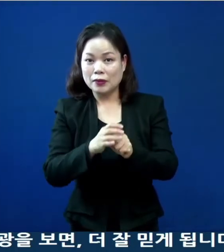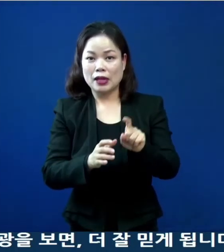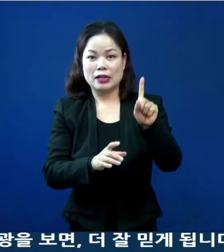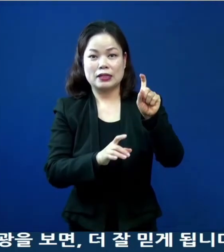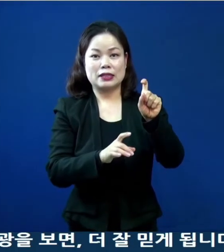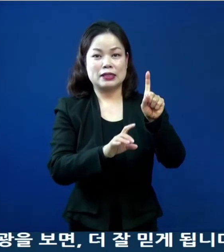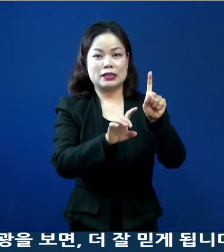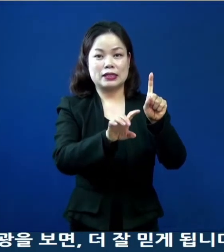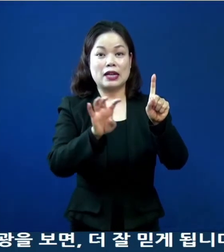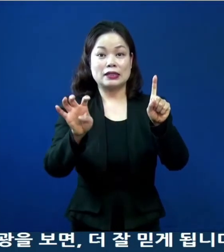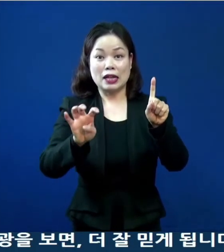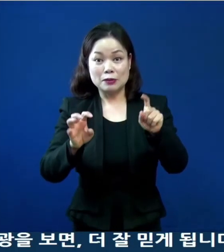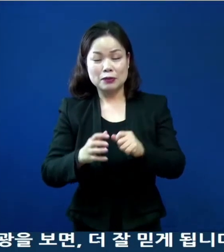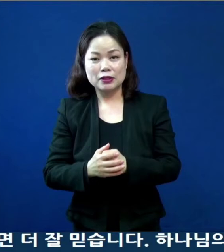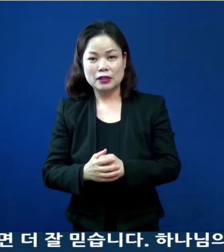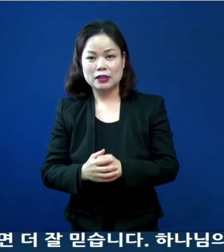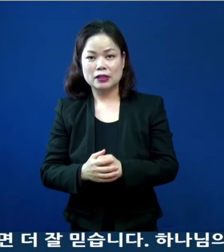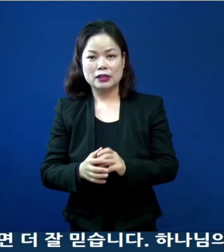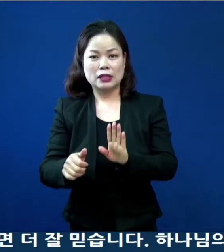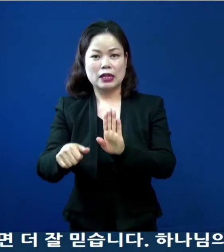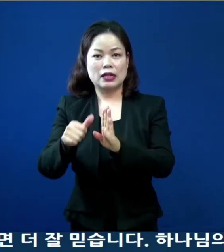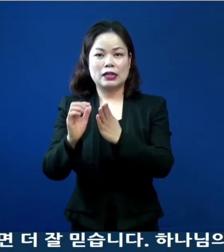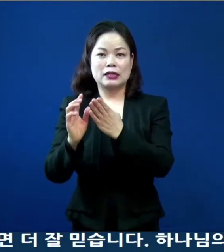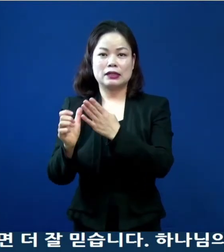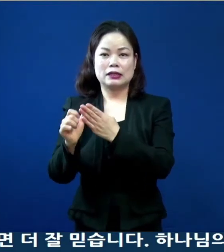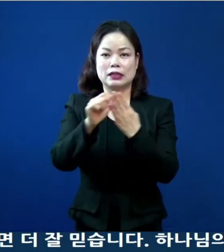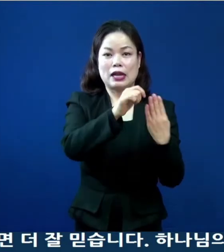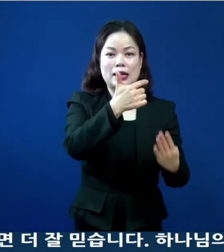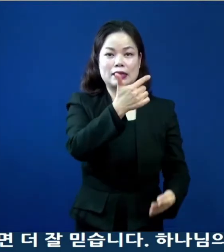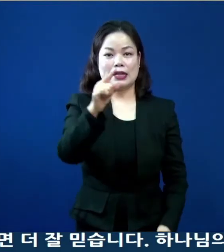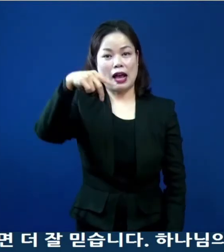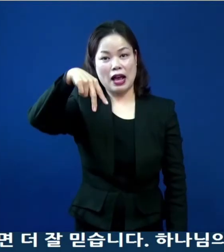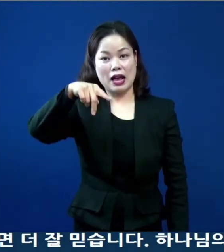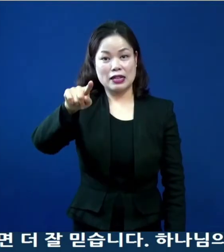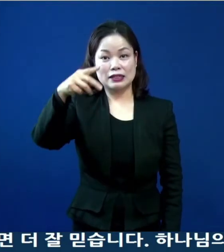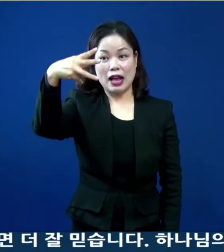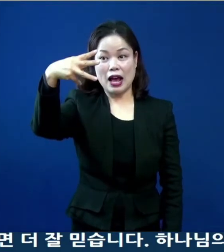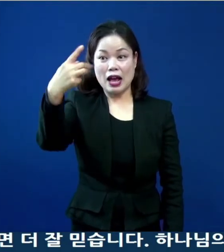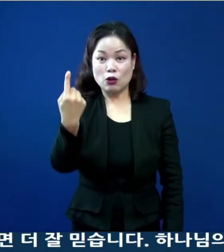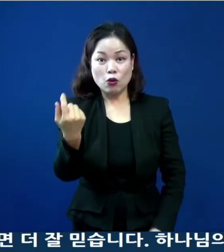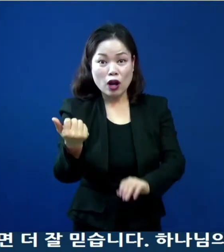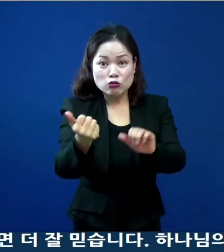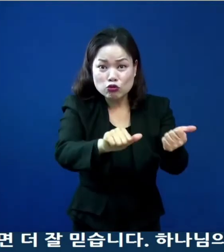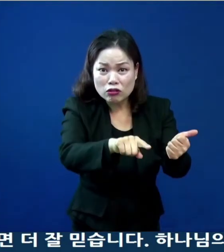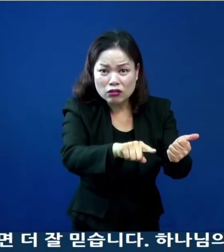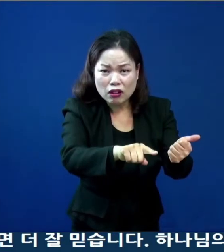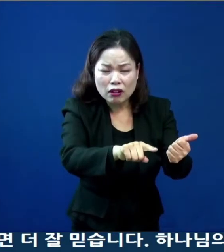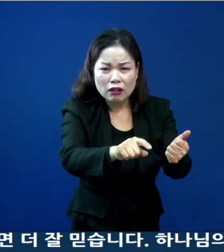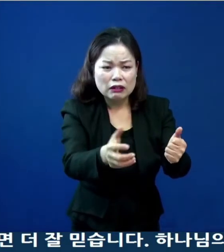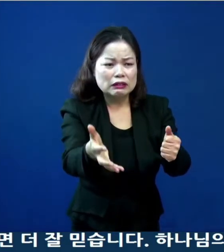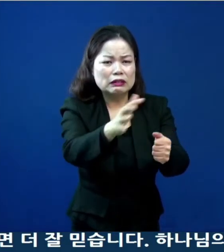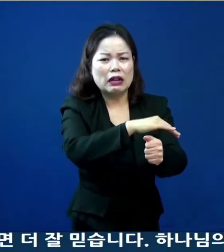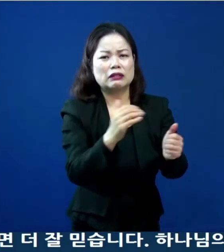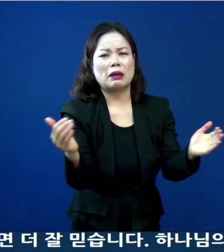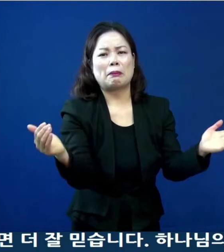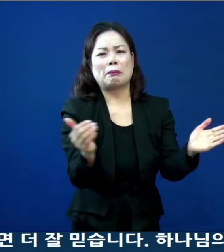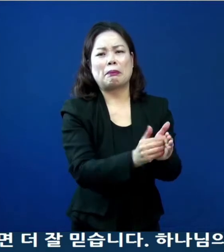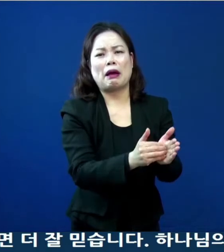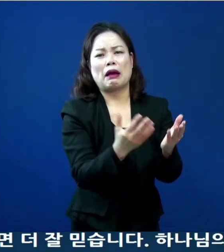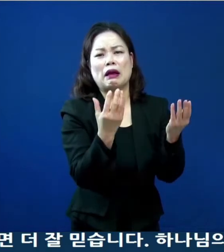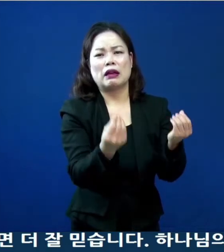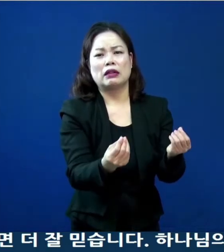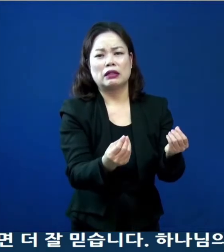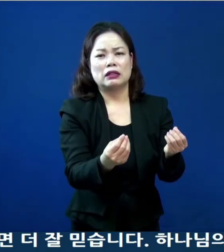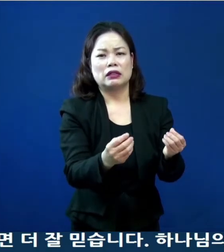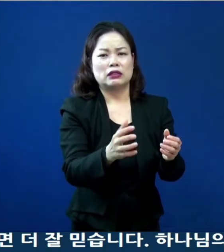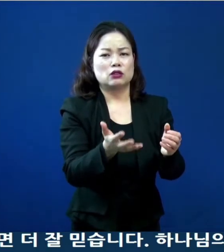11장 40절은 나사로가 죽은 장면이에요. 나사로가 죽어서 벌써 장례 치러지고 이 큰